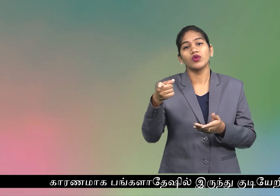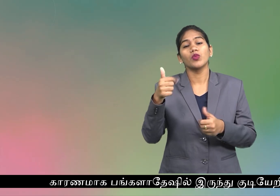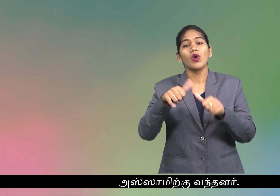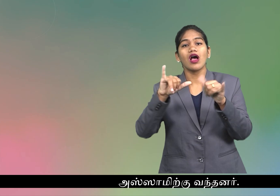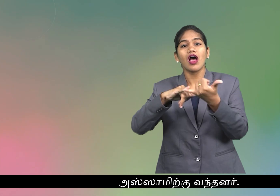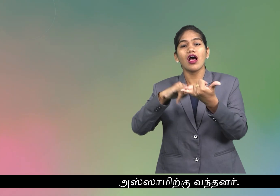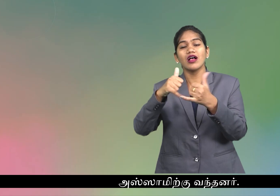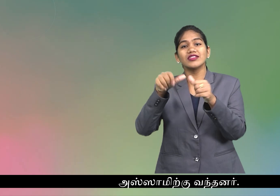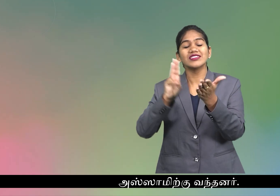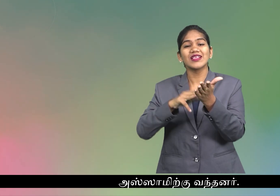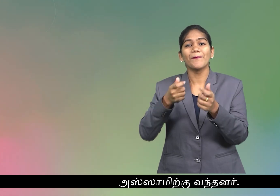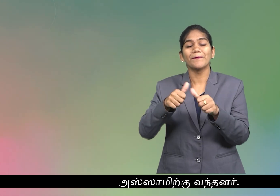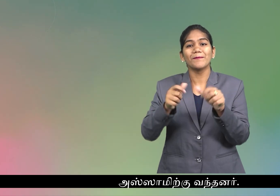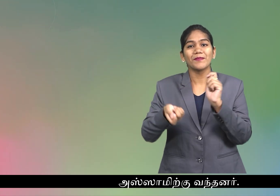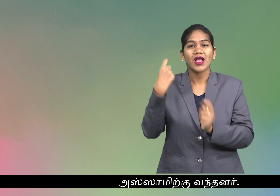பலர் அசாமிற்கு வந்தனர்.